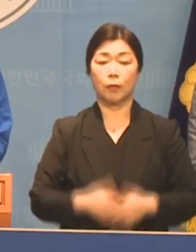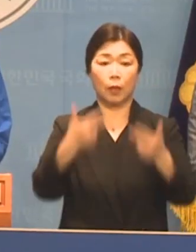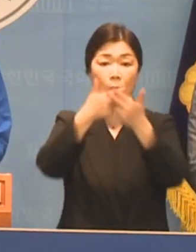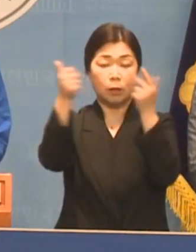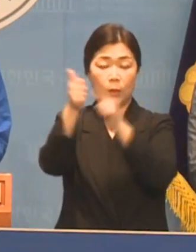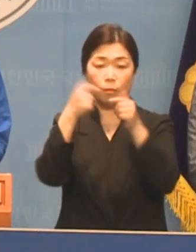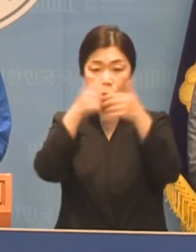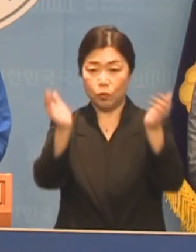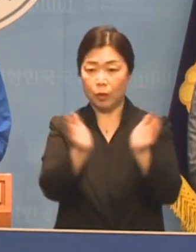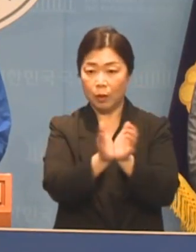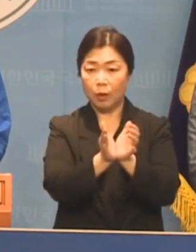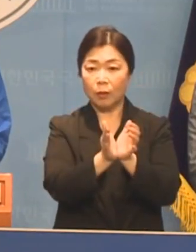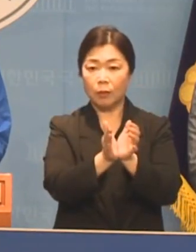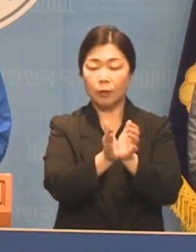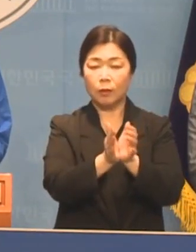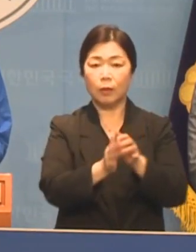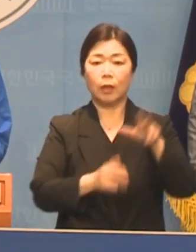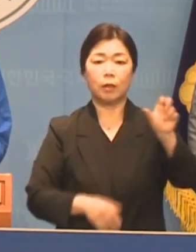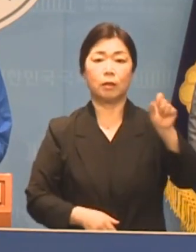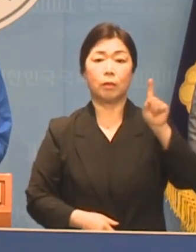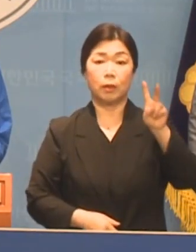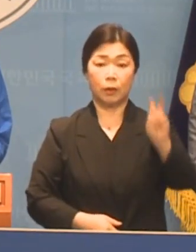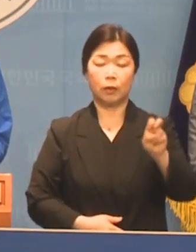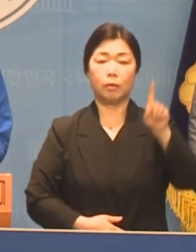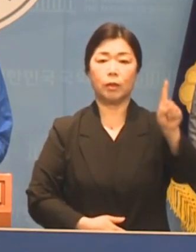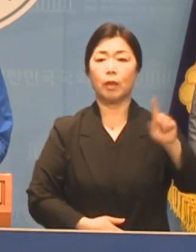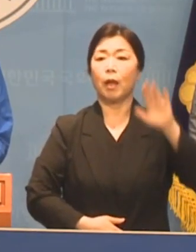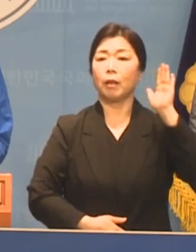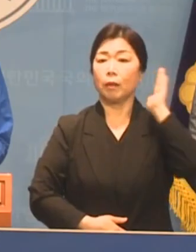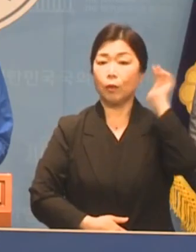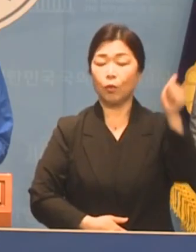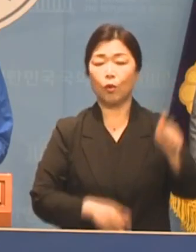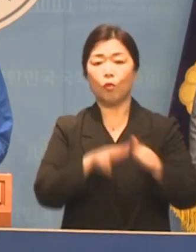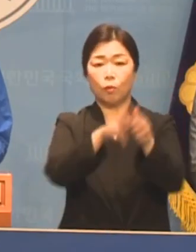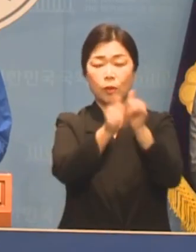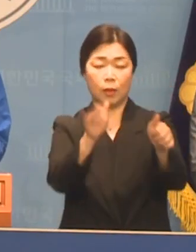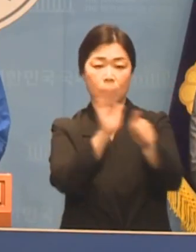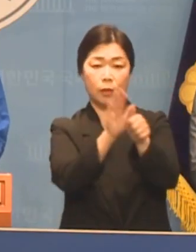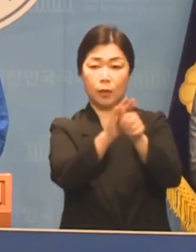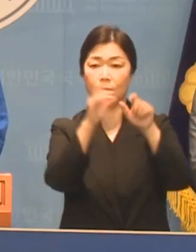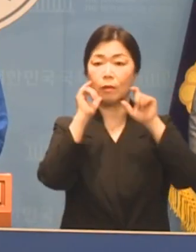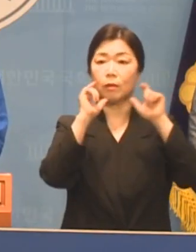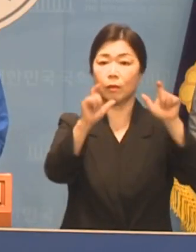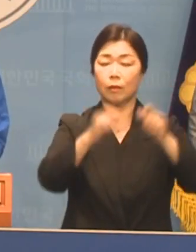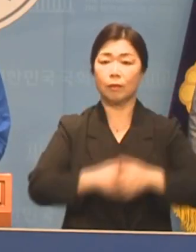이재명 더불어민주당 제21대 대통령 후보 지지 선언문.